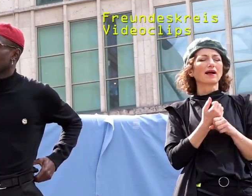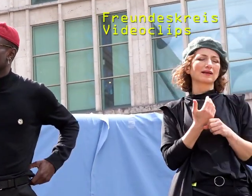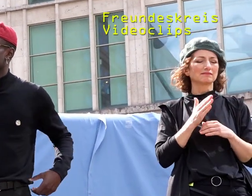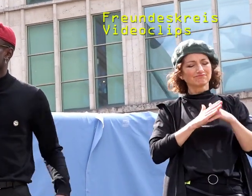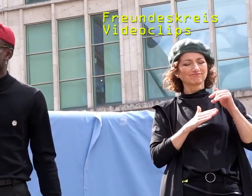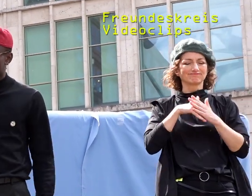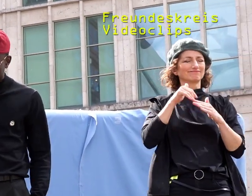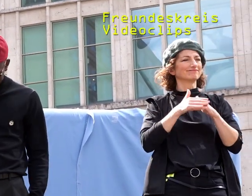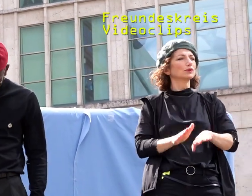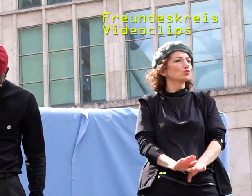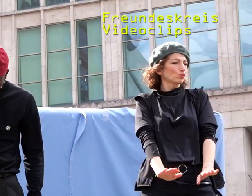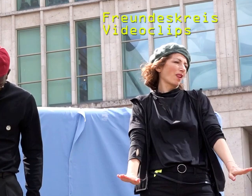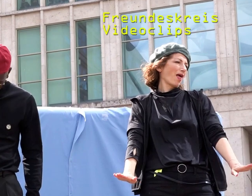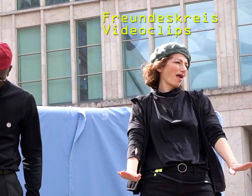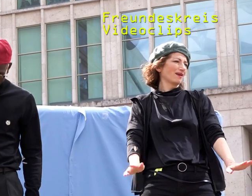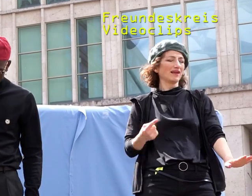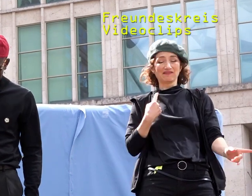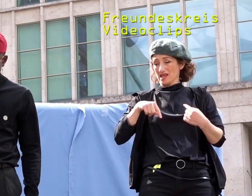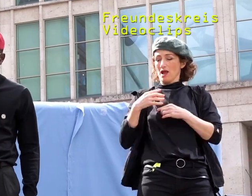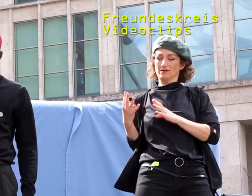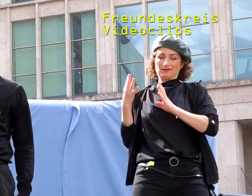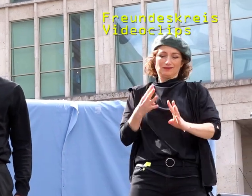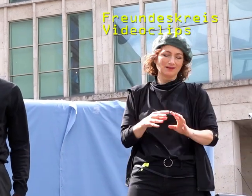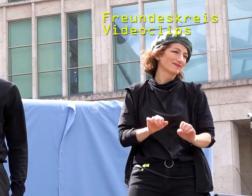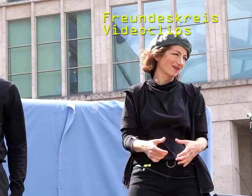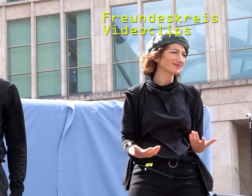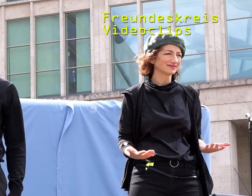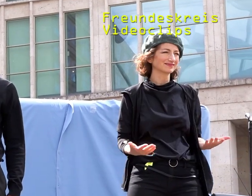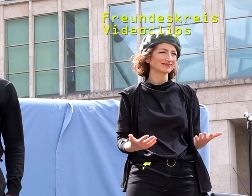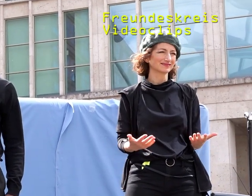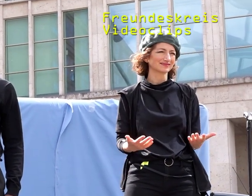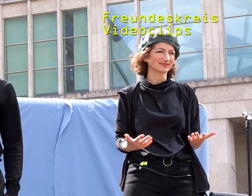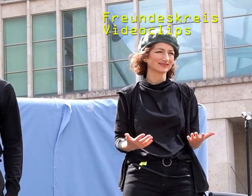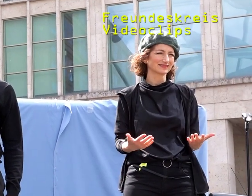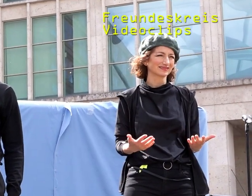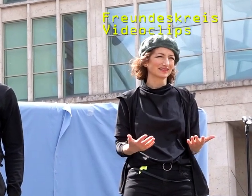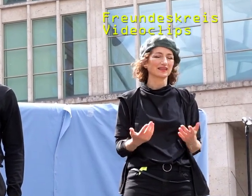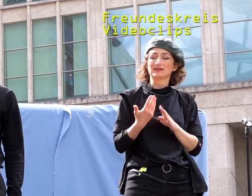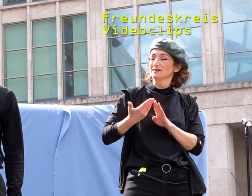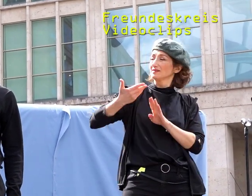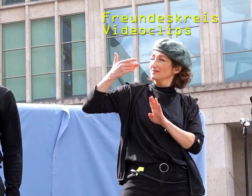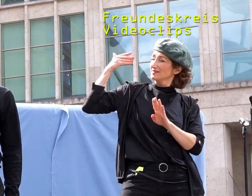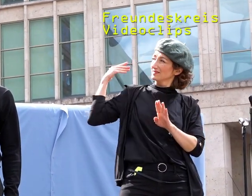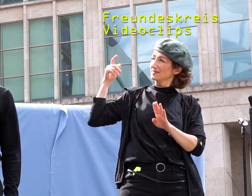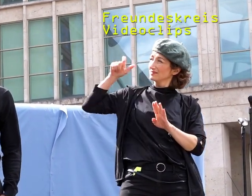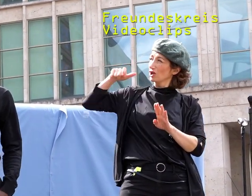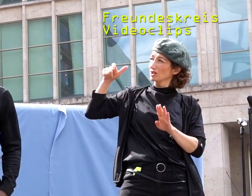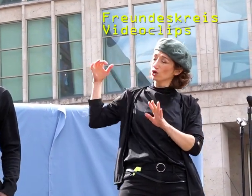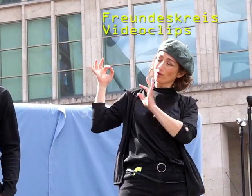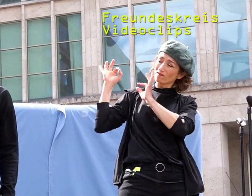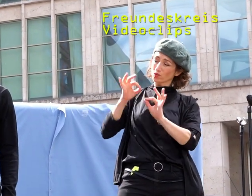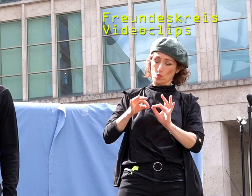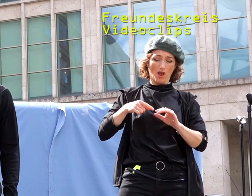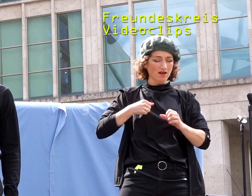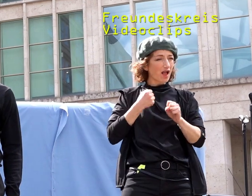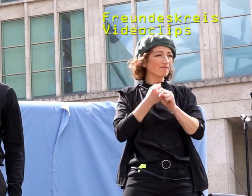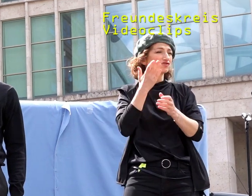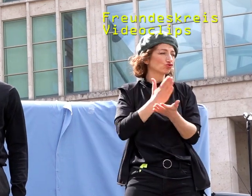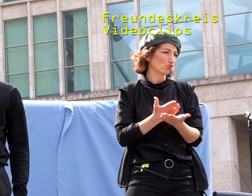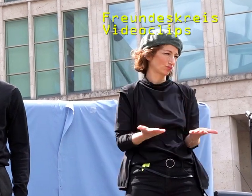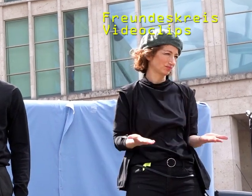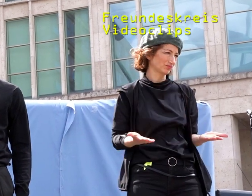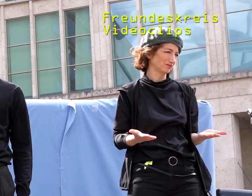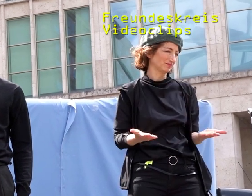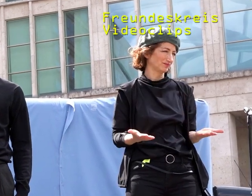dass wir hier sein können. Die den Kampf für uns gekämpft haben. Da gibt es einige zu nennen.